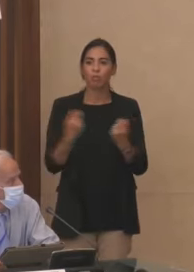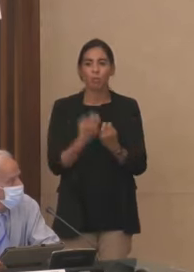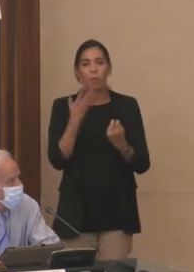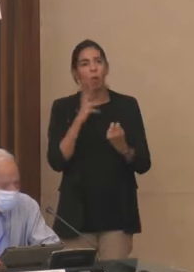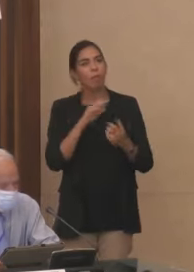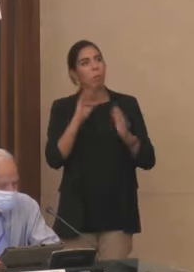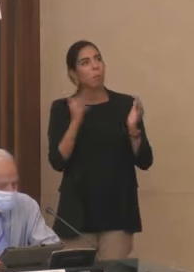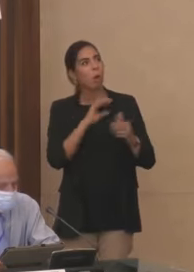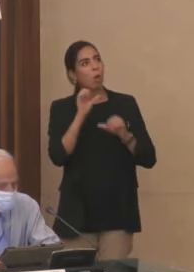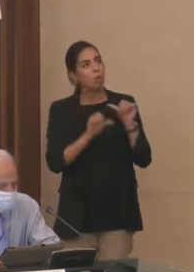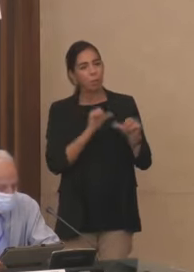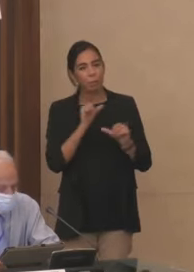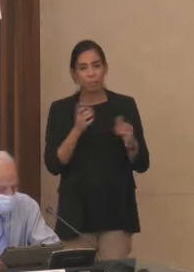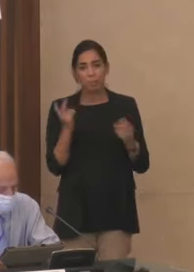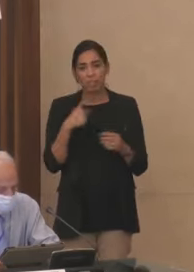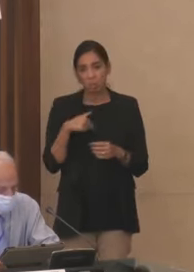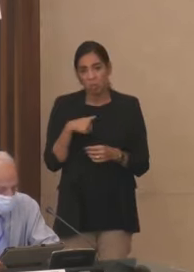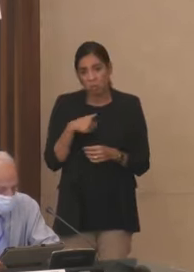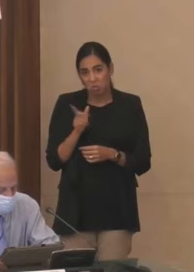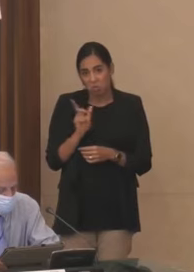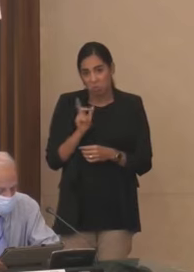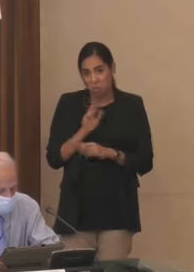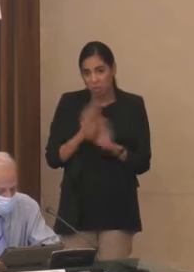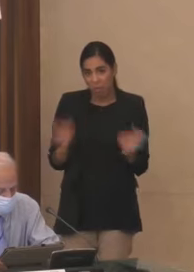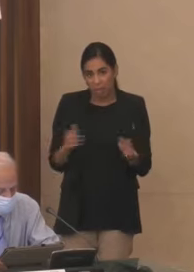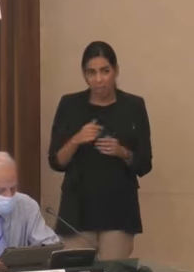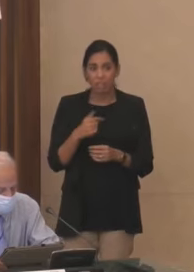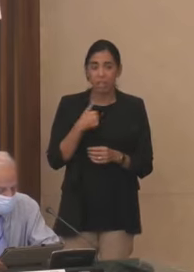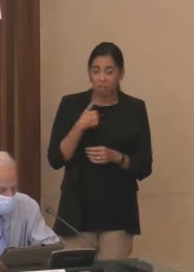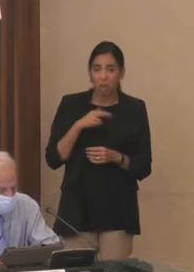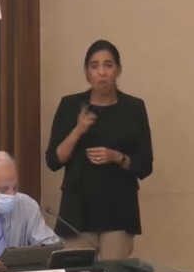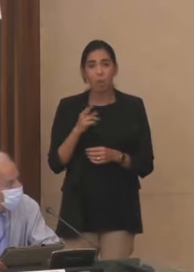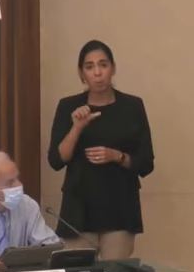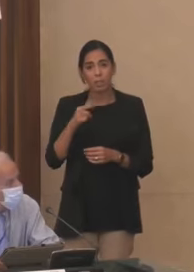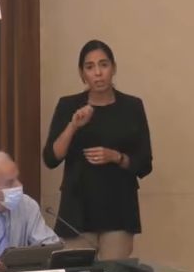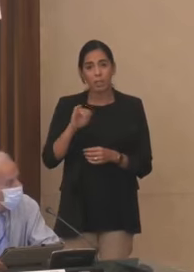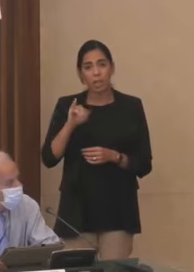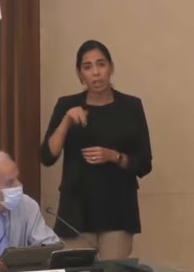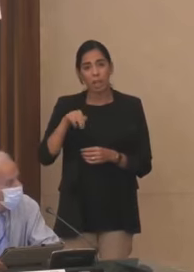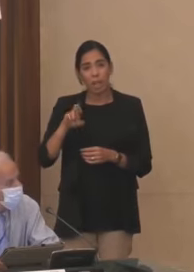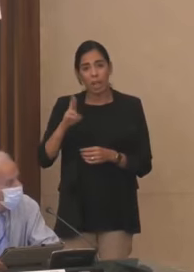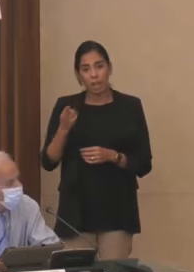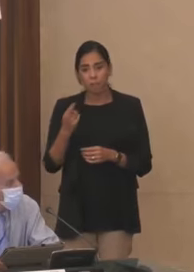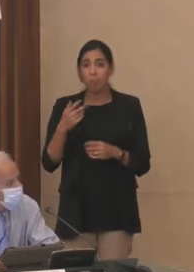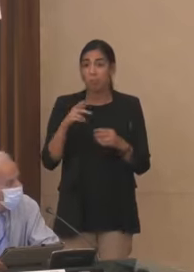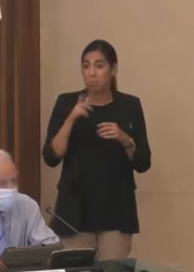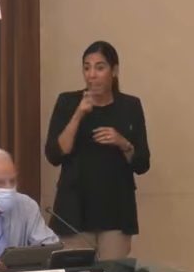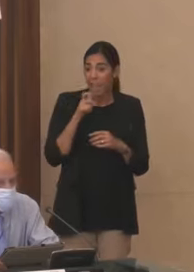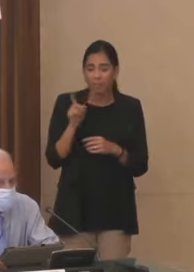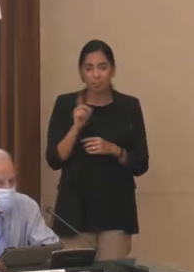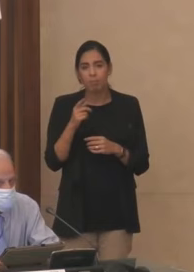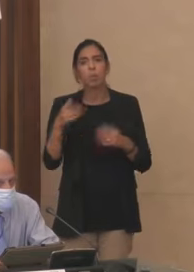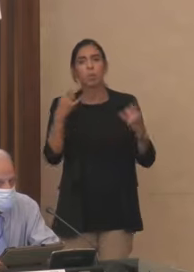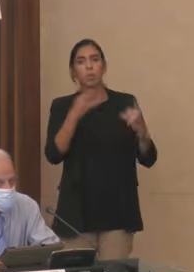due, Robert Steiner e io. E non eravamo al bar, ma in Zoom, quando avevamo l'idea di